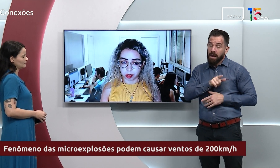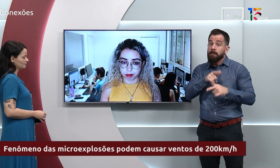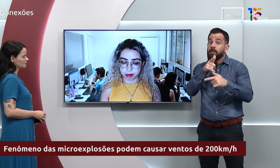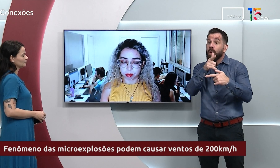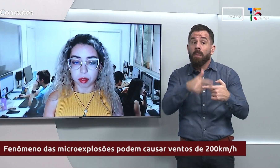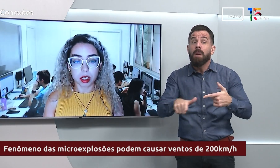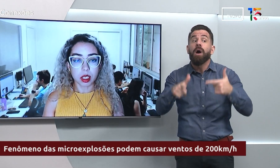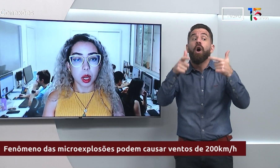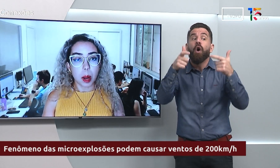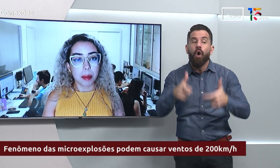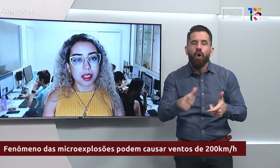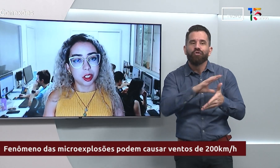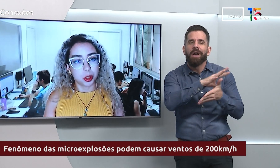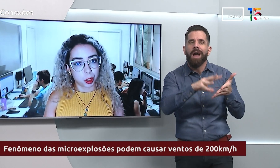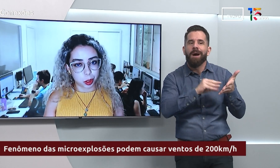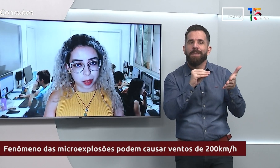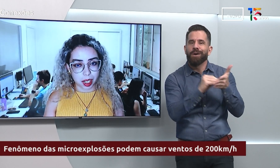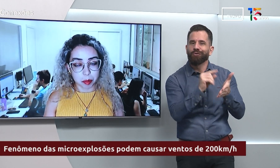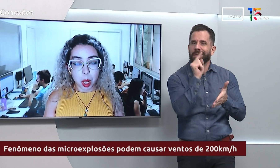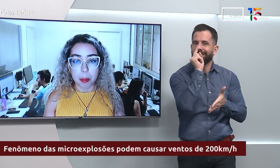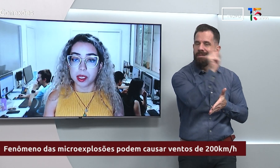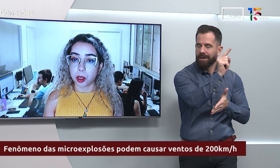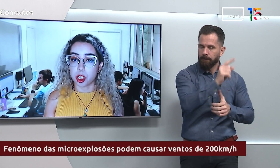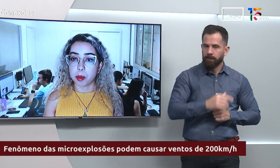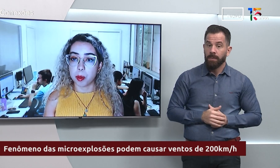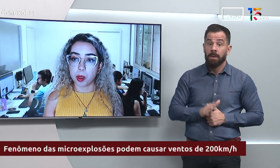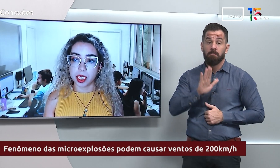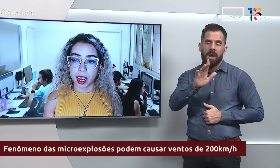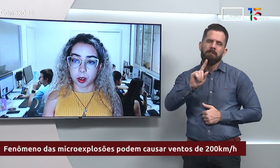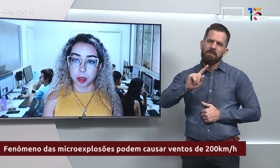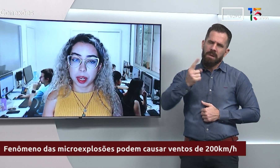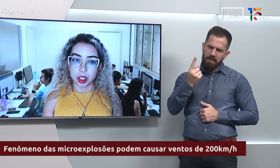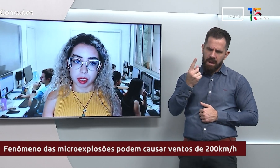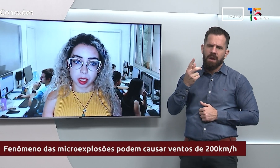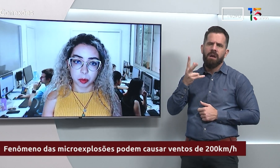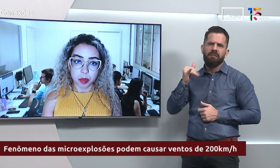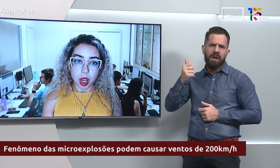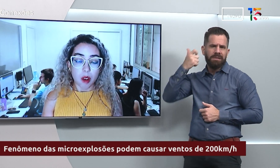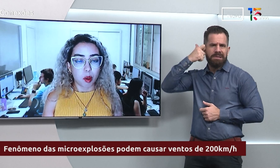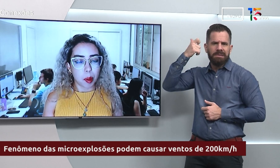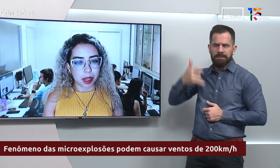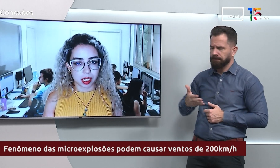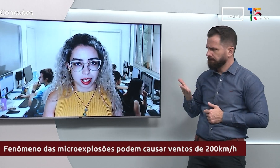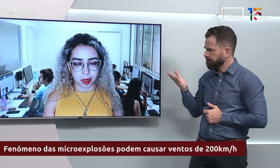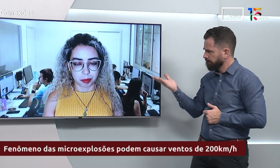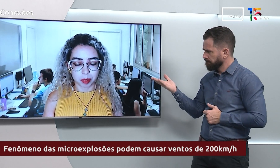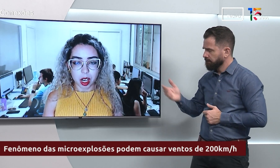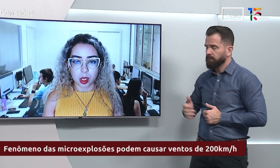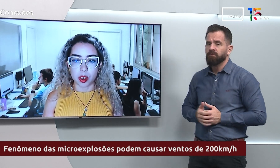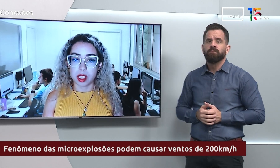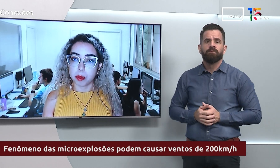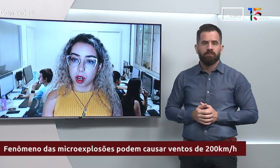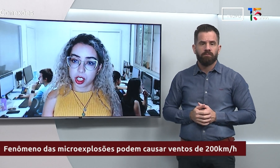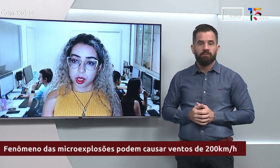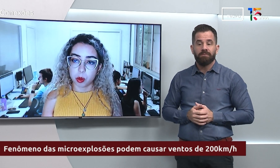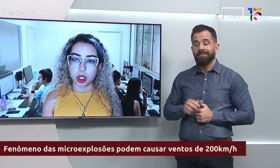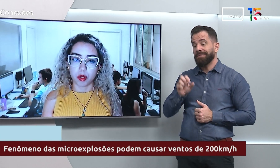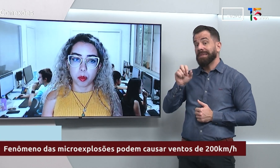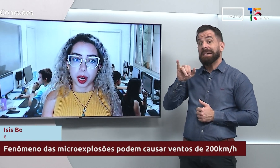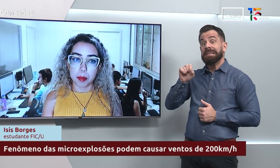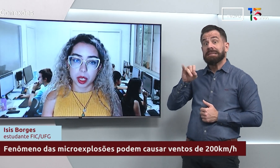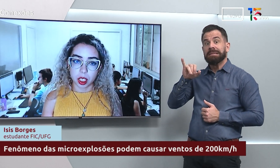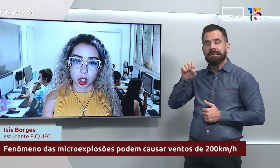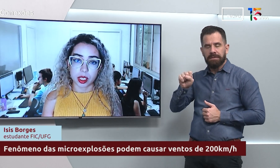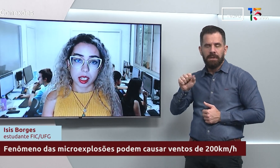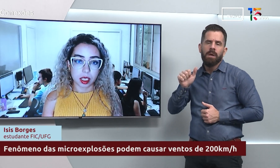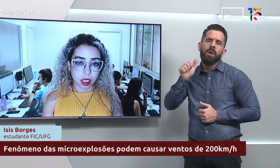amazônica. Mas antes de continuar, pensando no nosso público cego de baixa visão, vou me apresentar. Sou Isis Borges, uma jovem